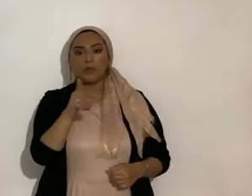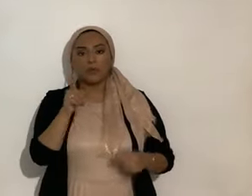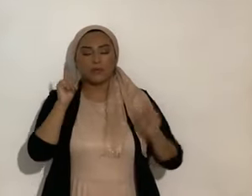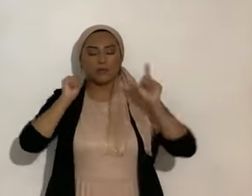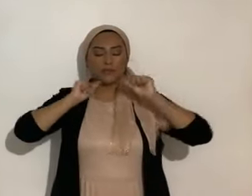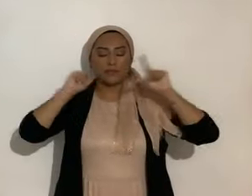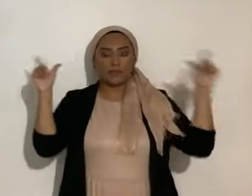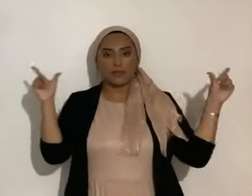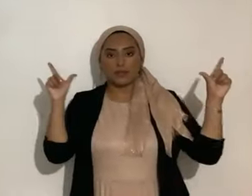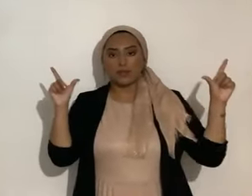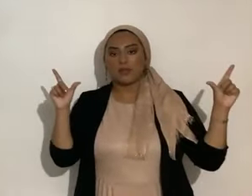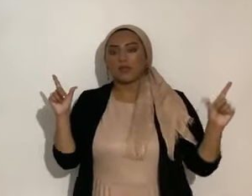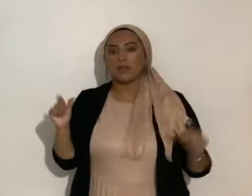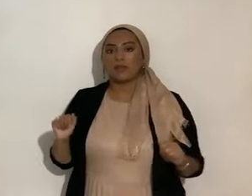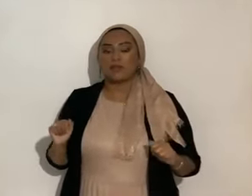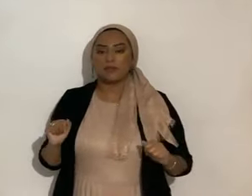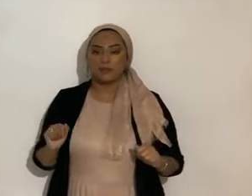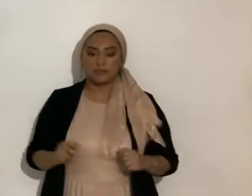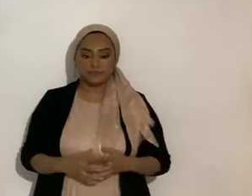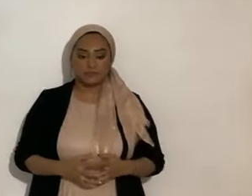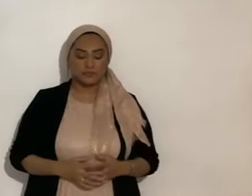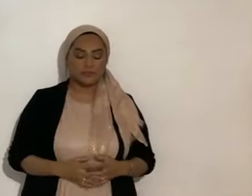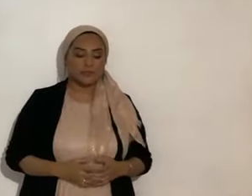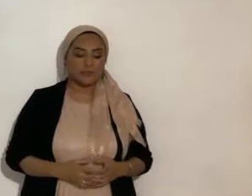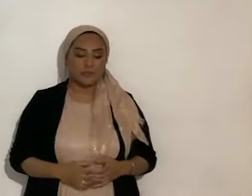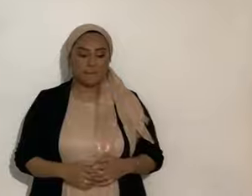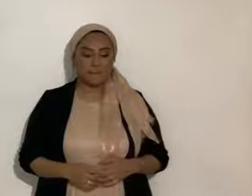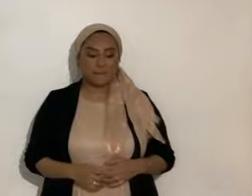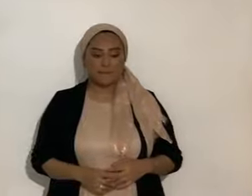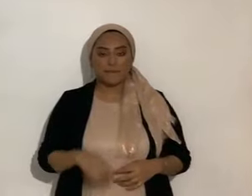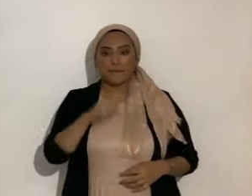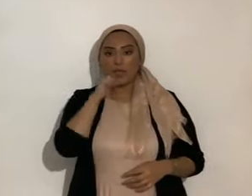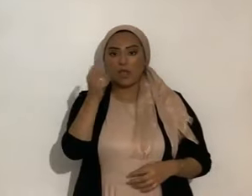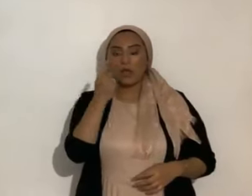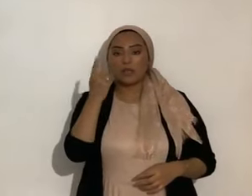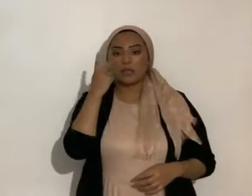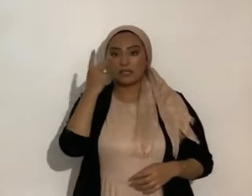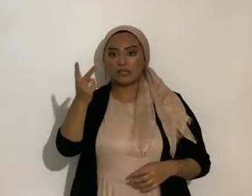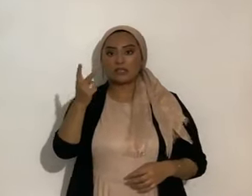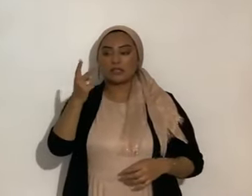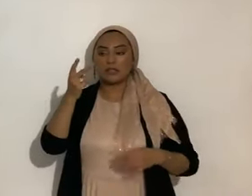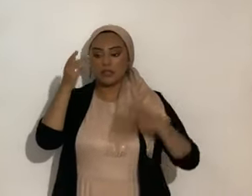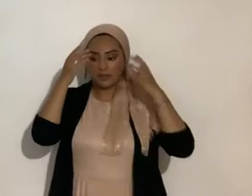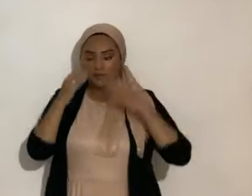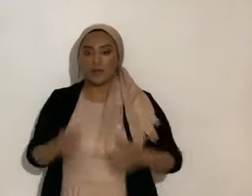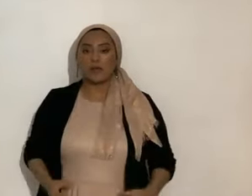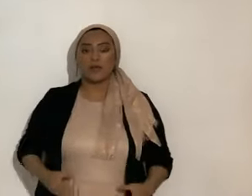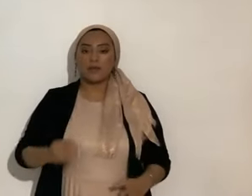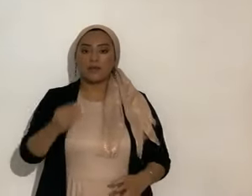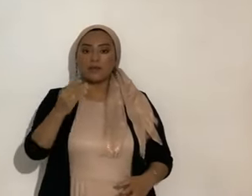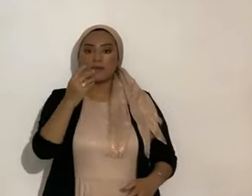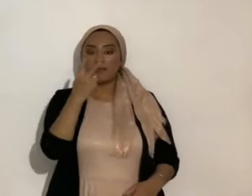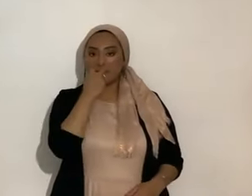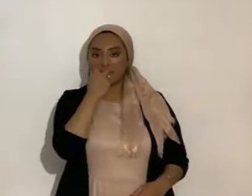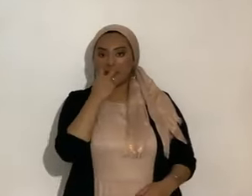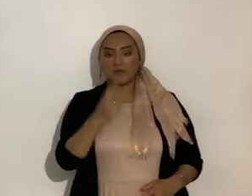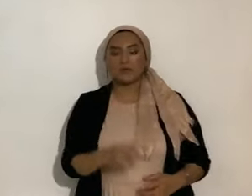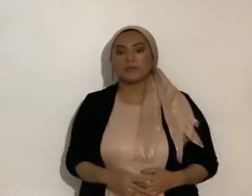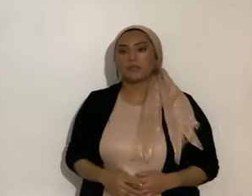Despierta, sí, despierta. No solo veas con los ojos del cuerpo, y eso